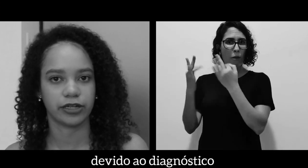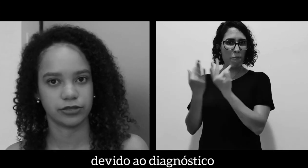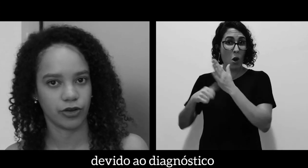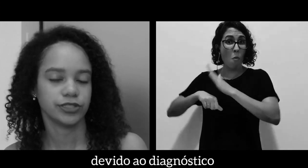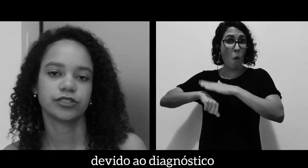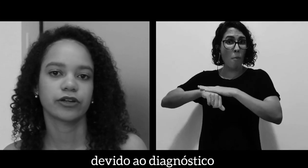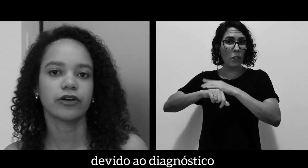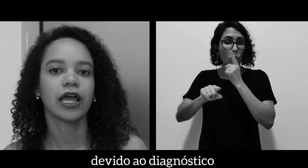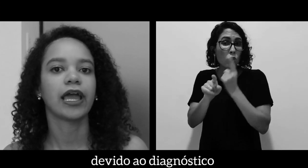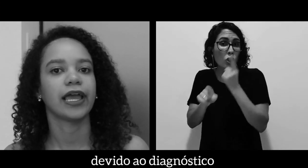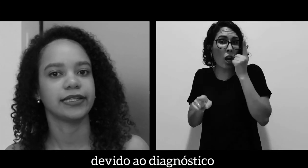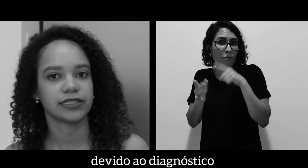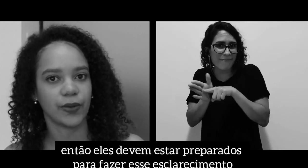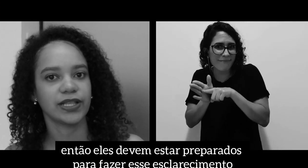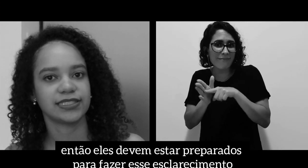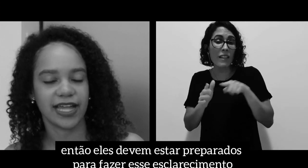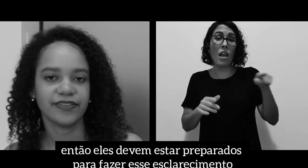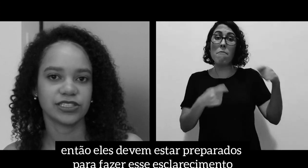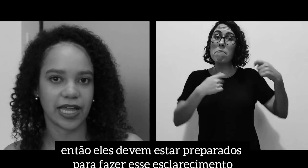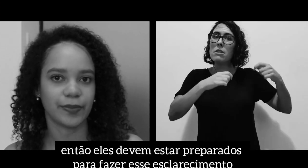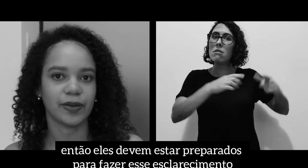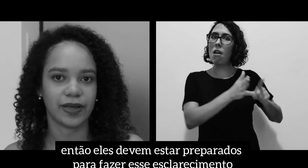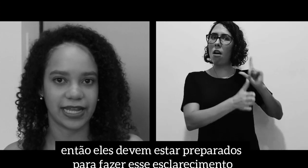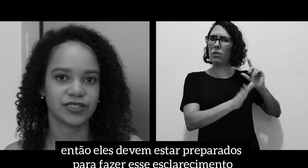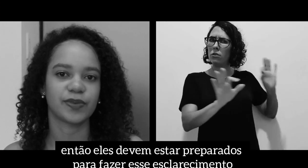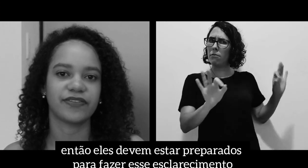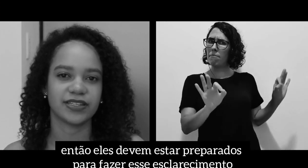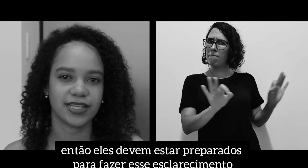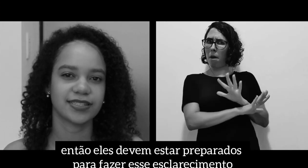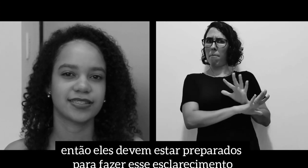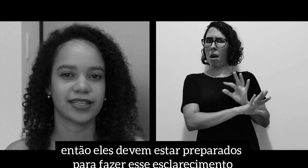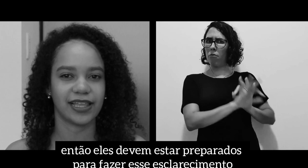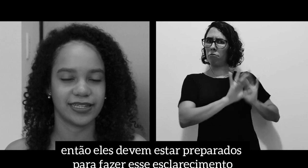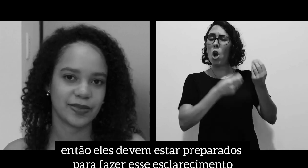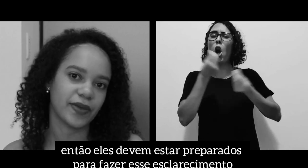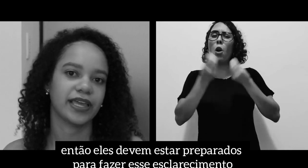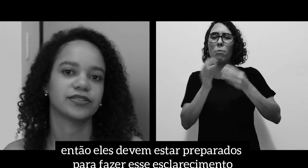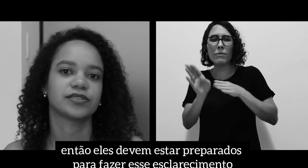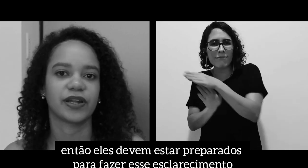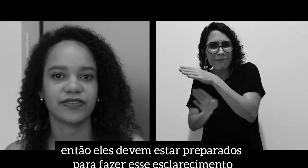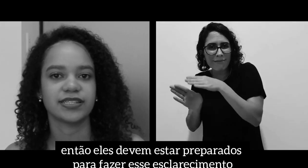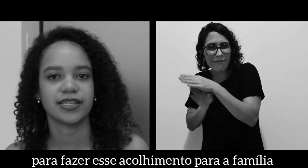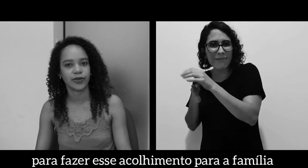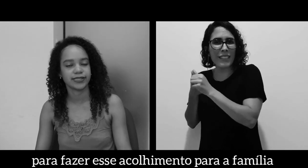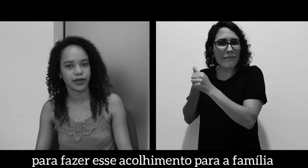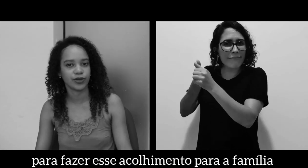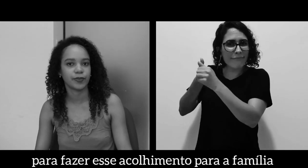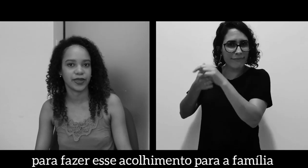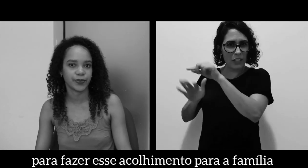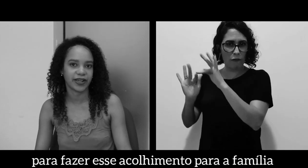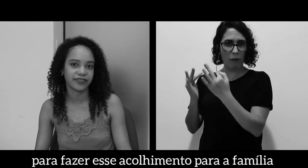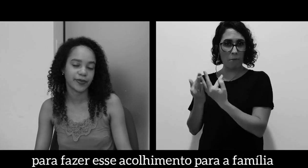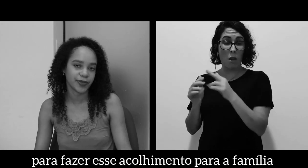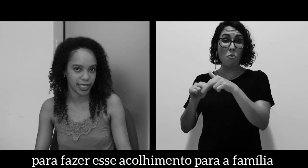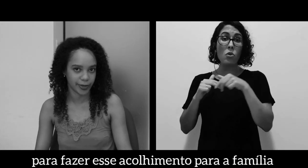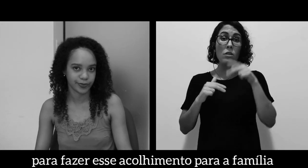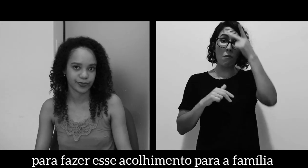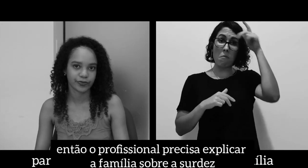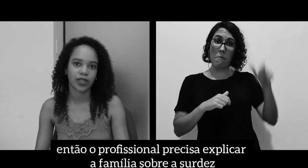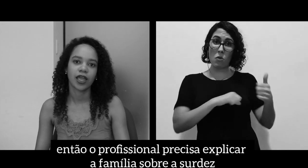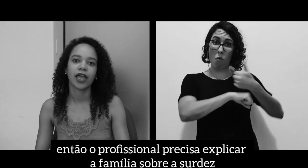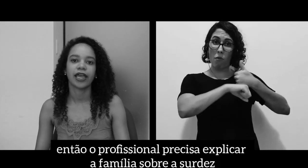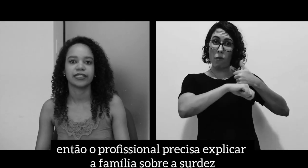devido ao diagnóstico. Então, eles devem estar preparados para fazer esses esclarecimentos, para fazer esse acolhimento para a